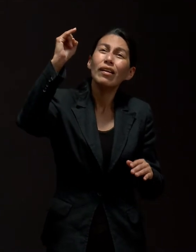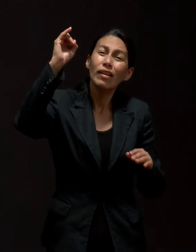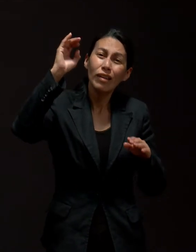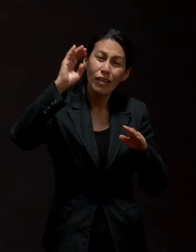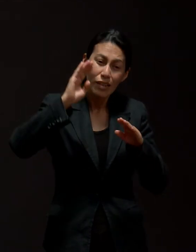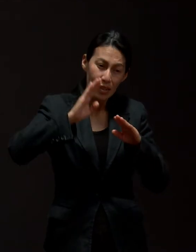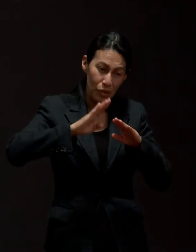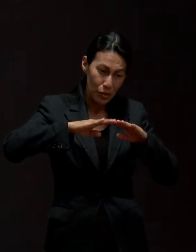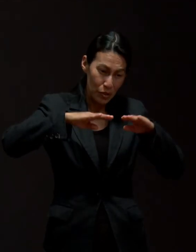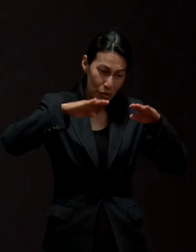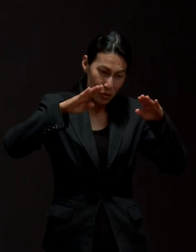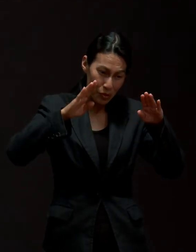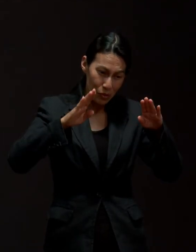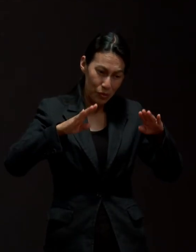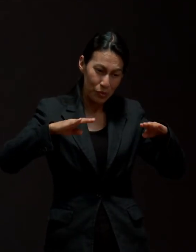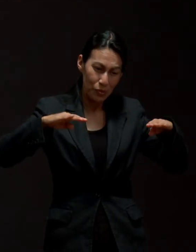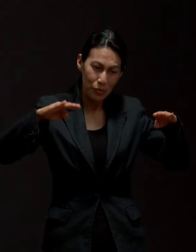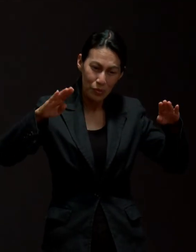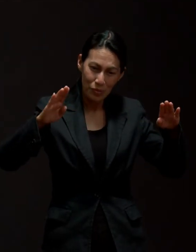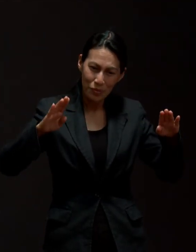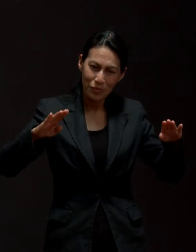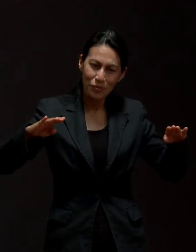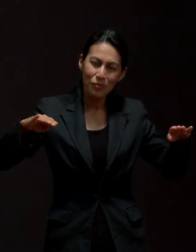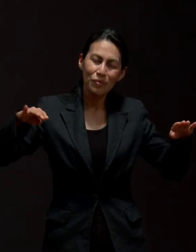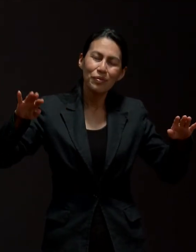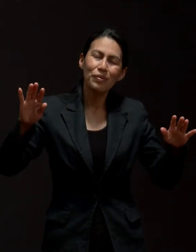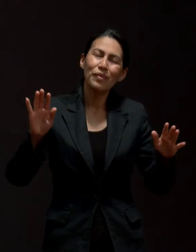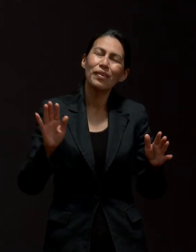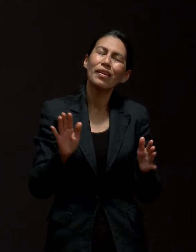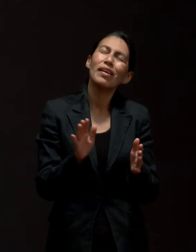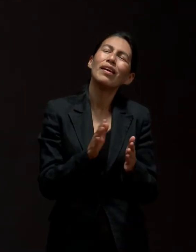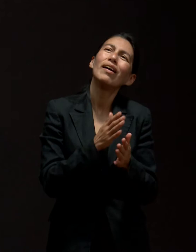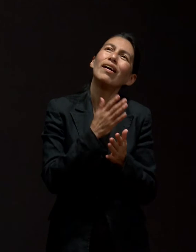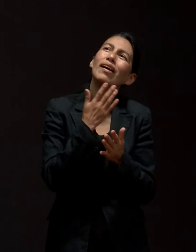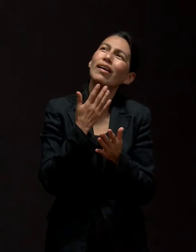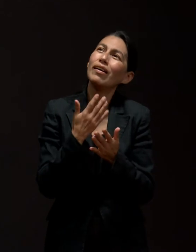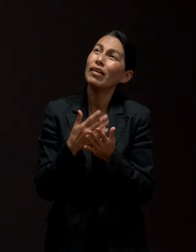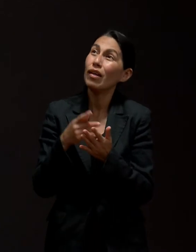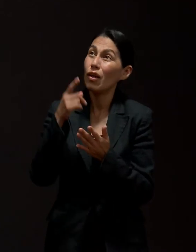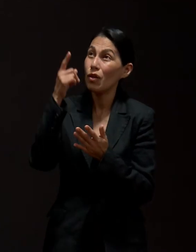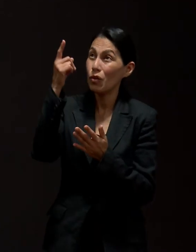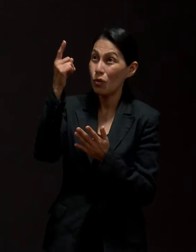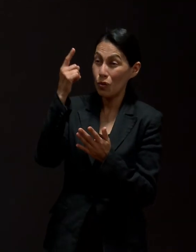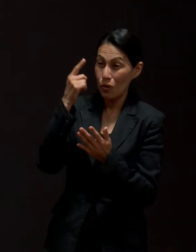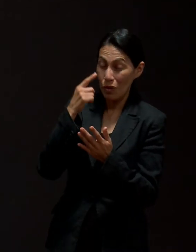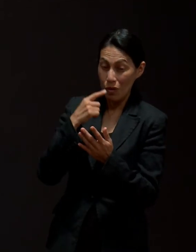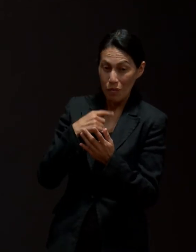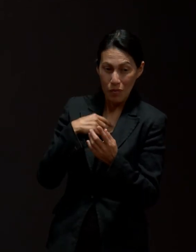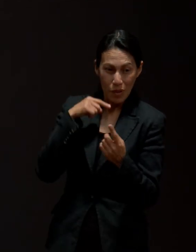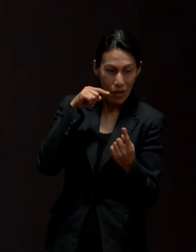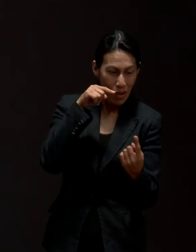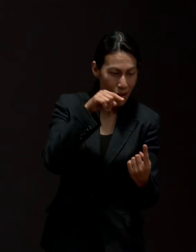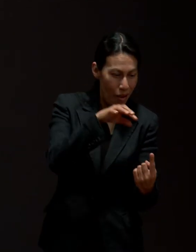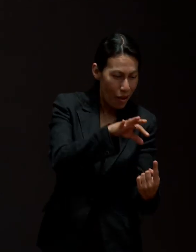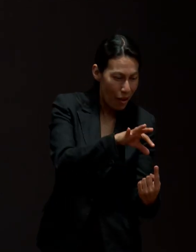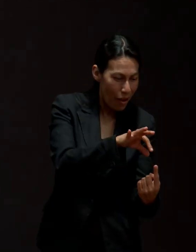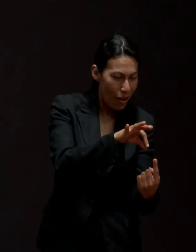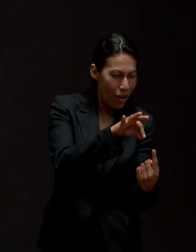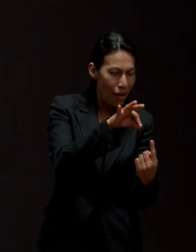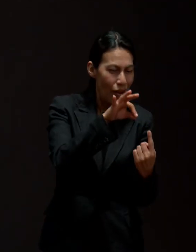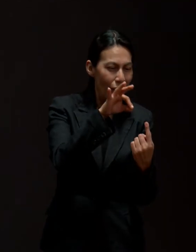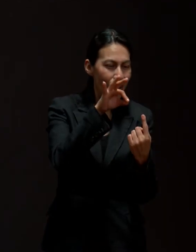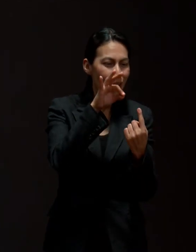vasto mar. Aun tu mano allá, me